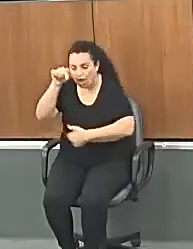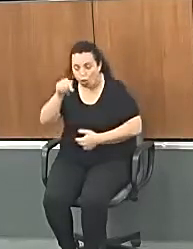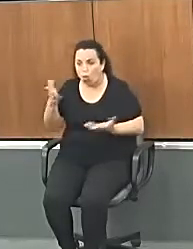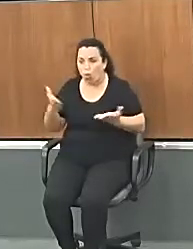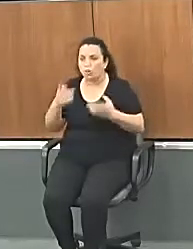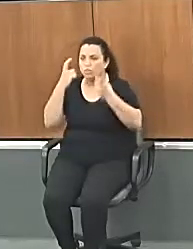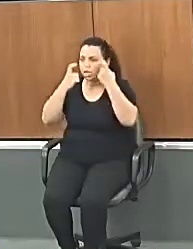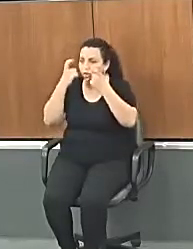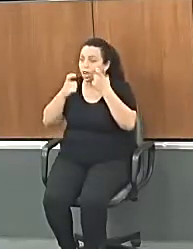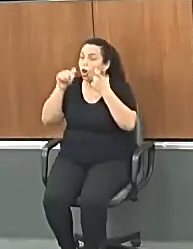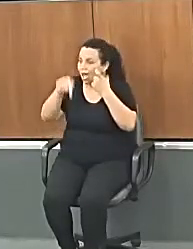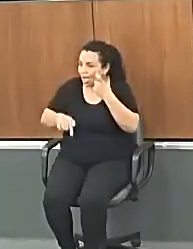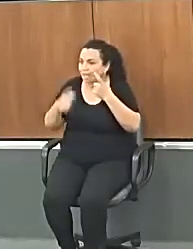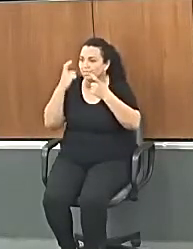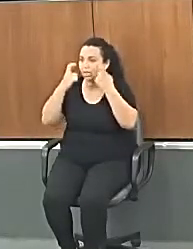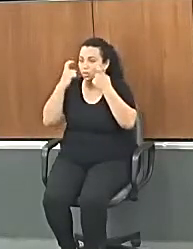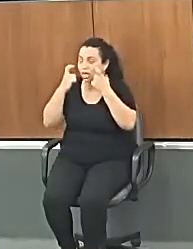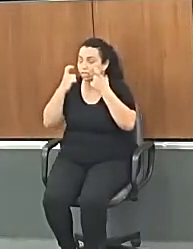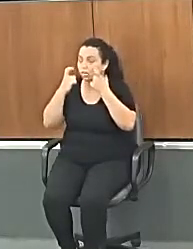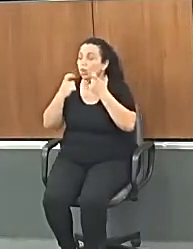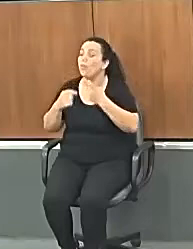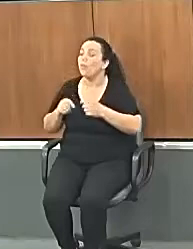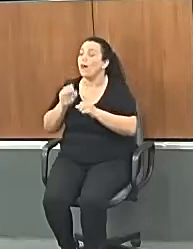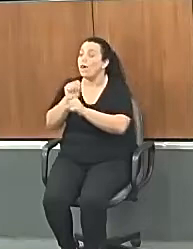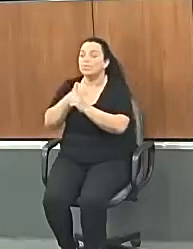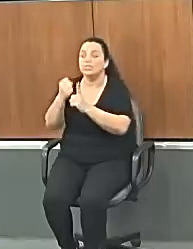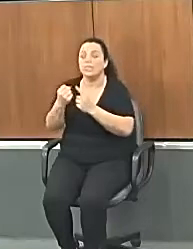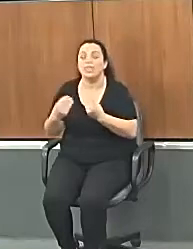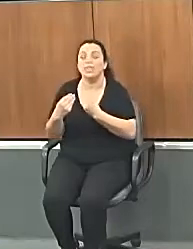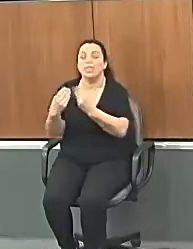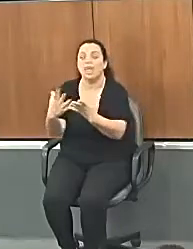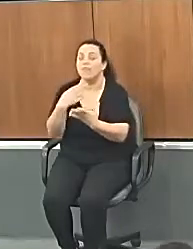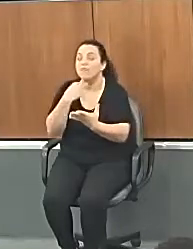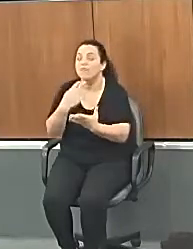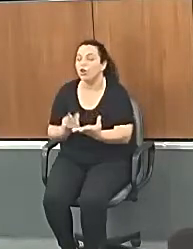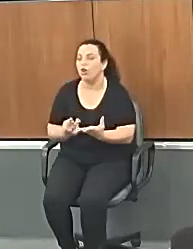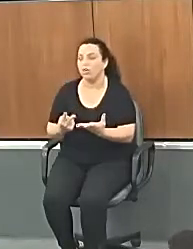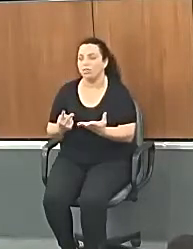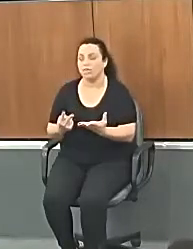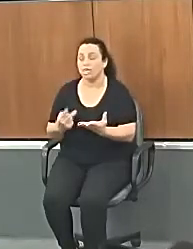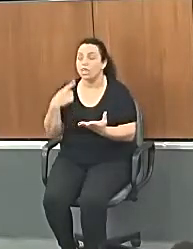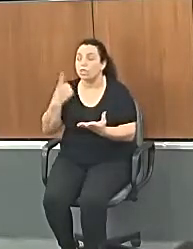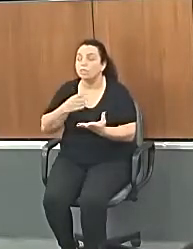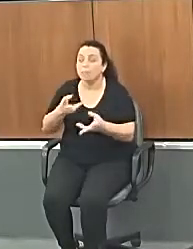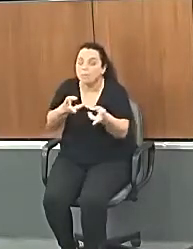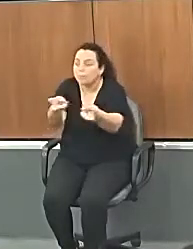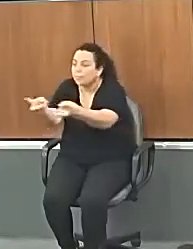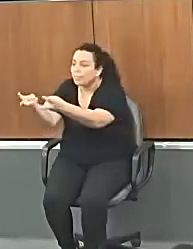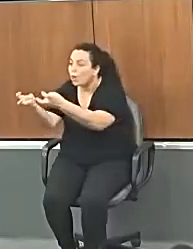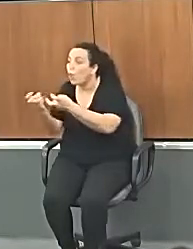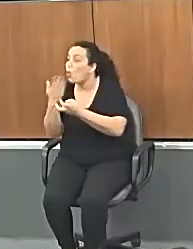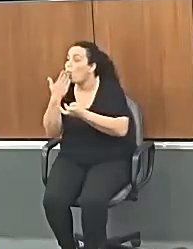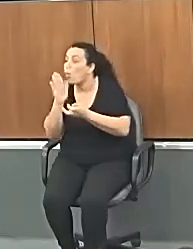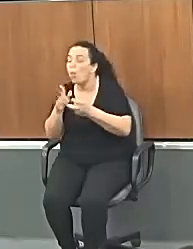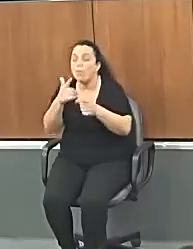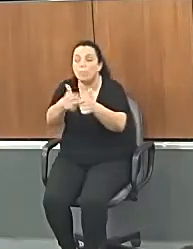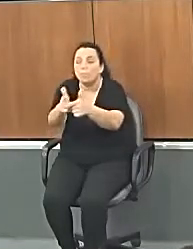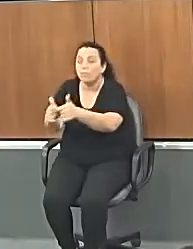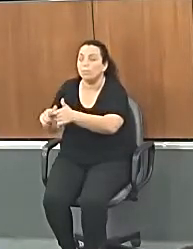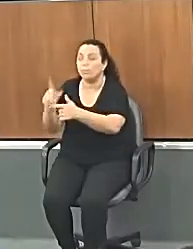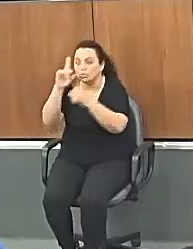podemos dar voz à sociedade e que entendamos o problema de cada um e juntos vamos trabalhar